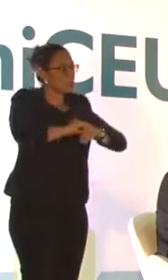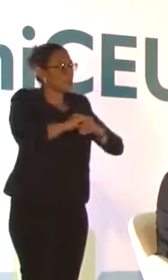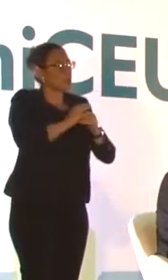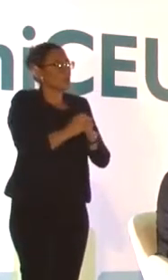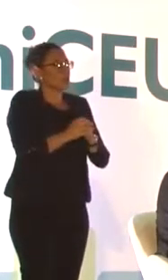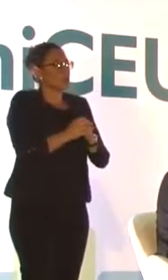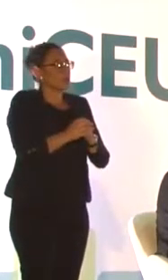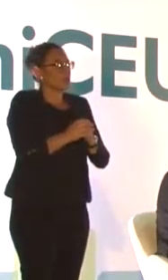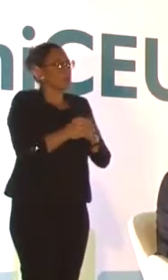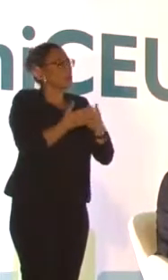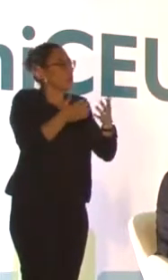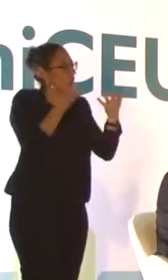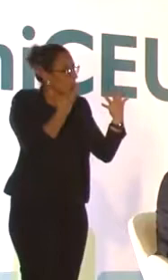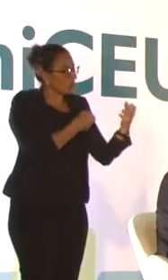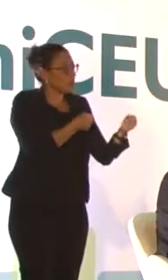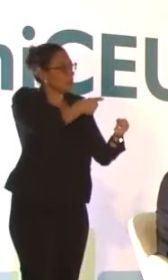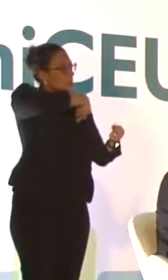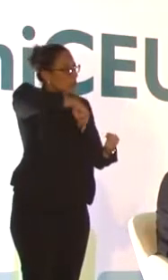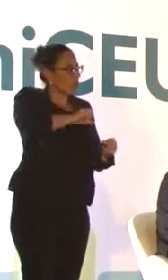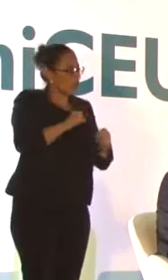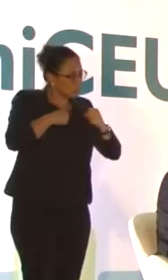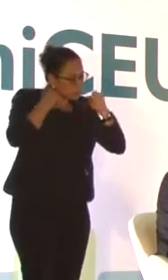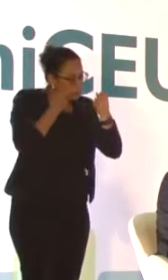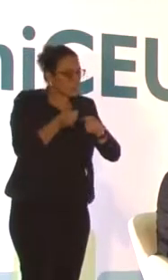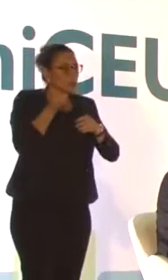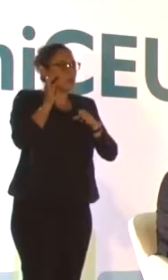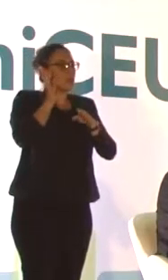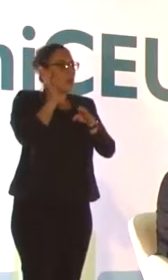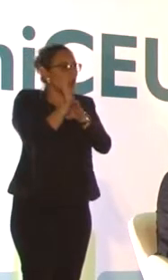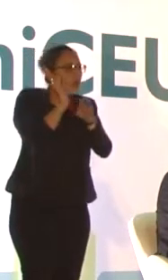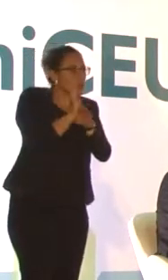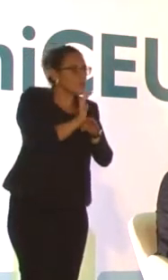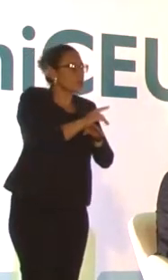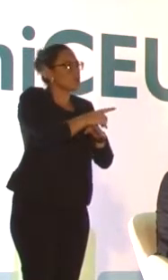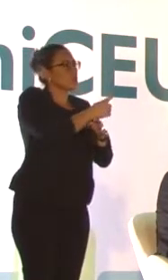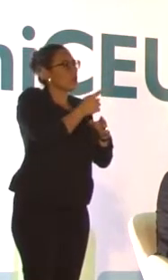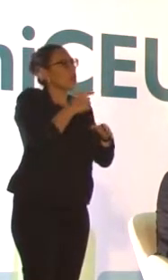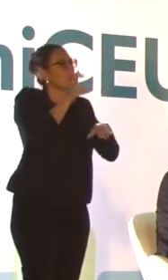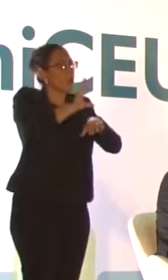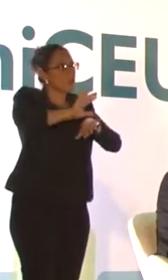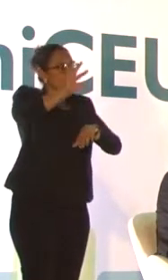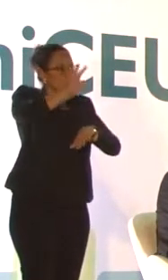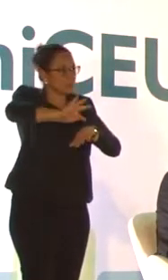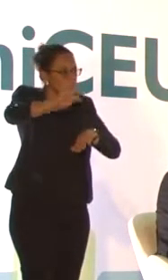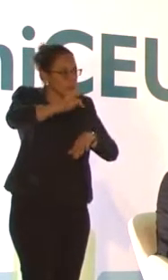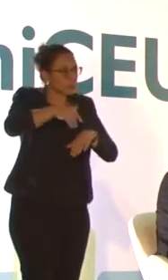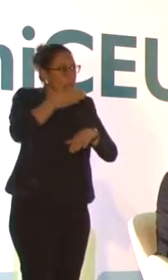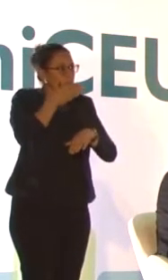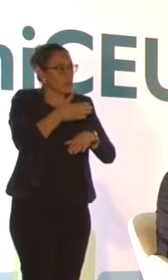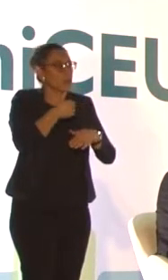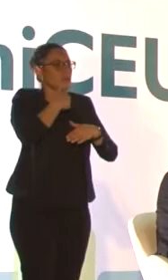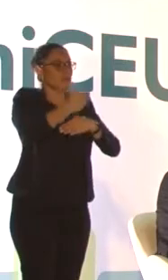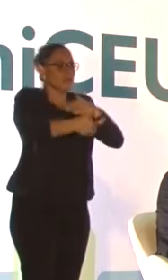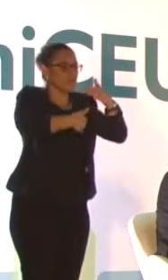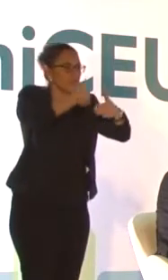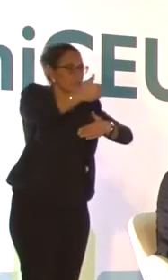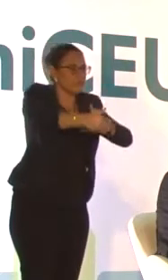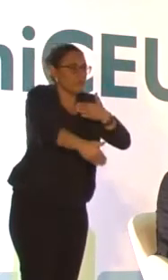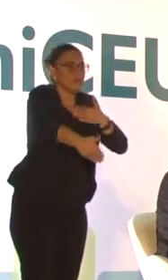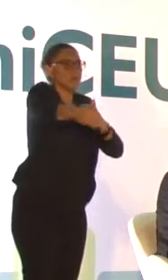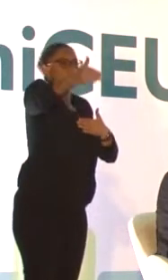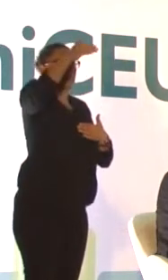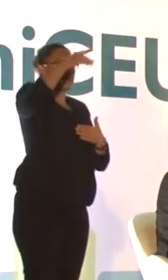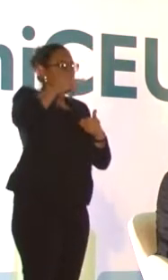contem conosco, vamos fazer o máximo possível para que este curso transcorra dentro da